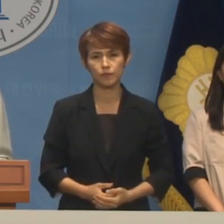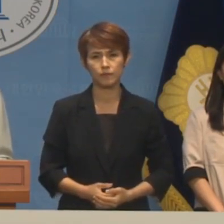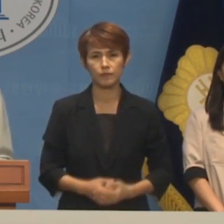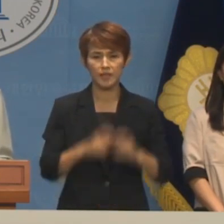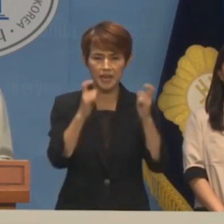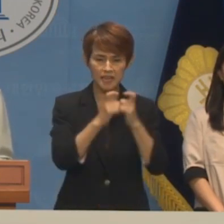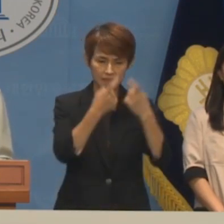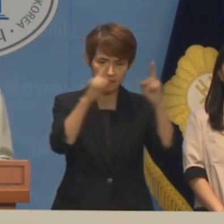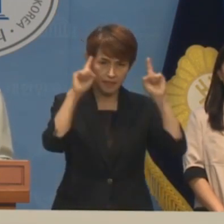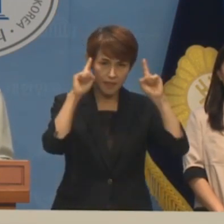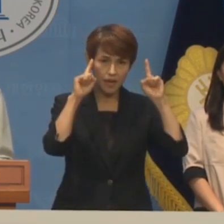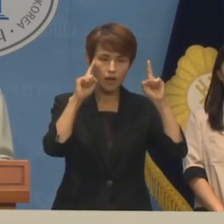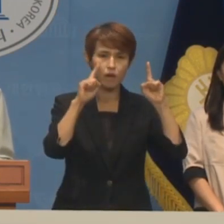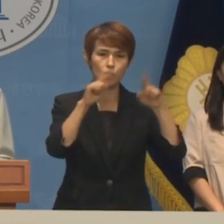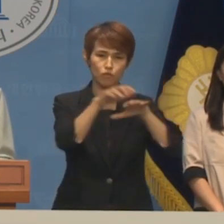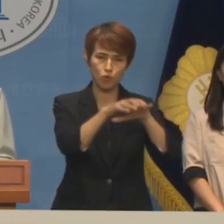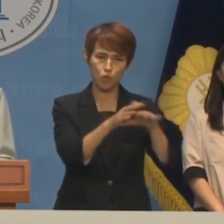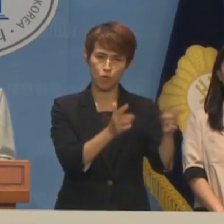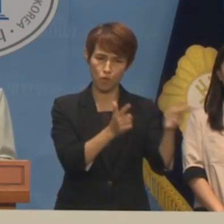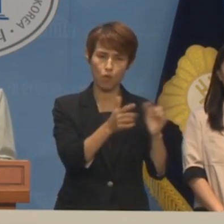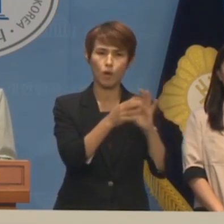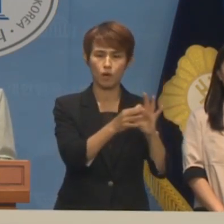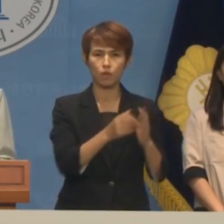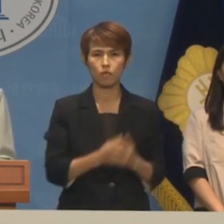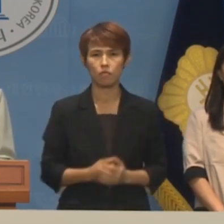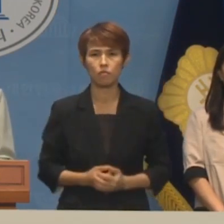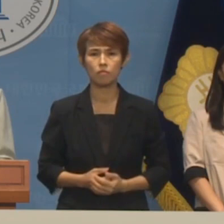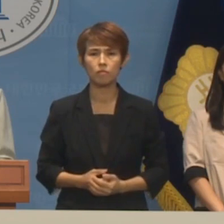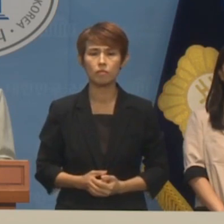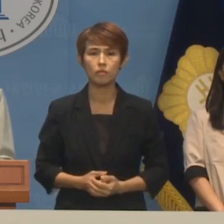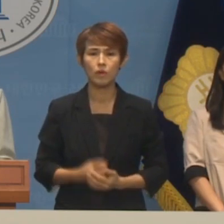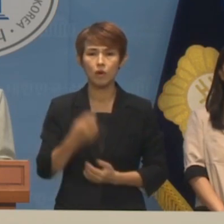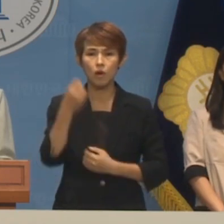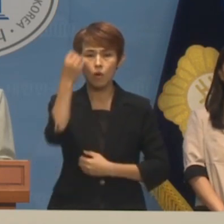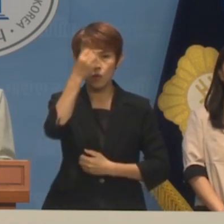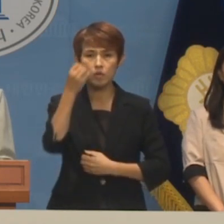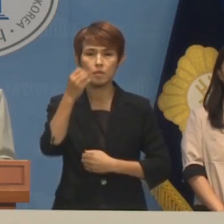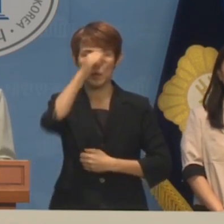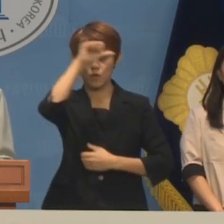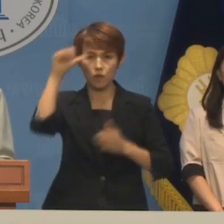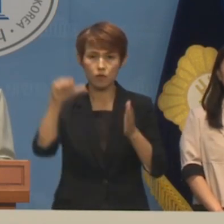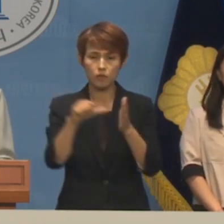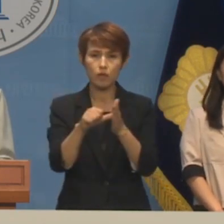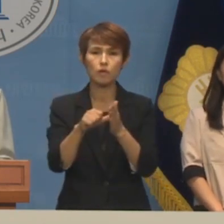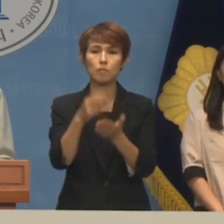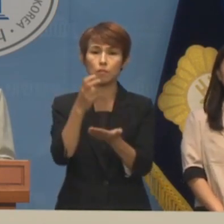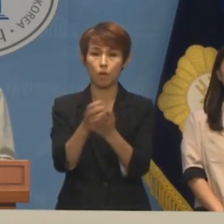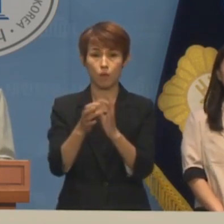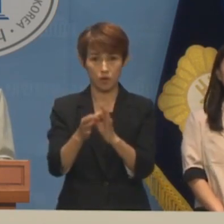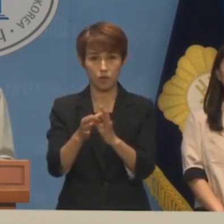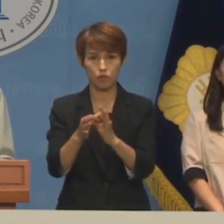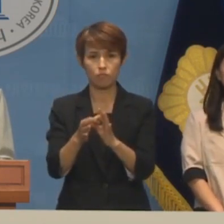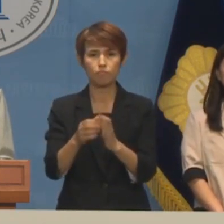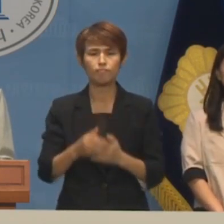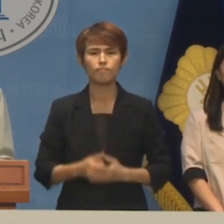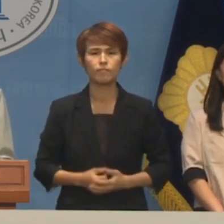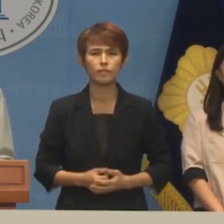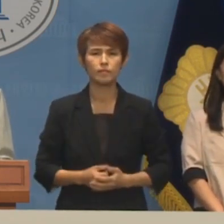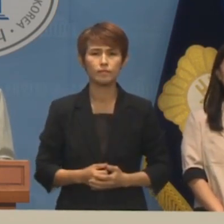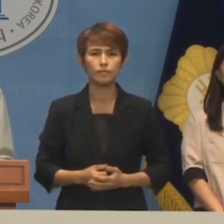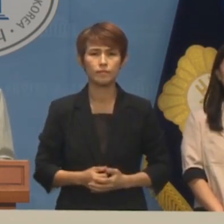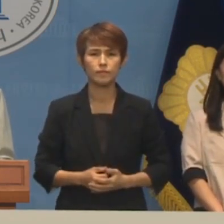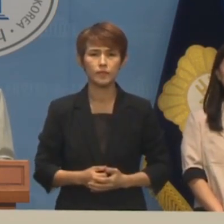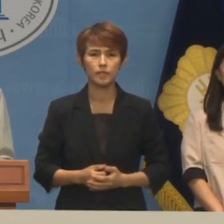사립대학 구조개혁 관련 입법, 내년이면 끝나게 되는 고등평생특별회계법 지속 여부 등 당장